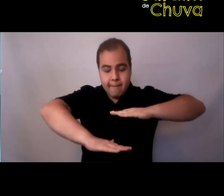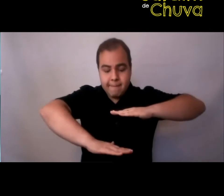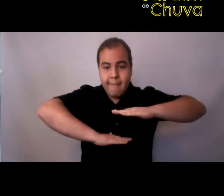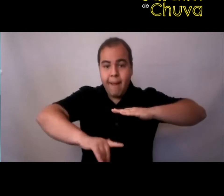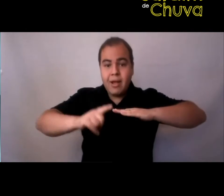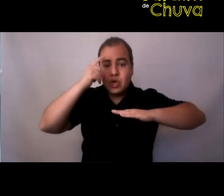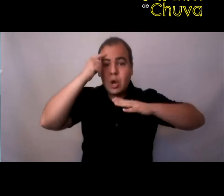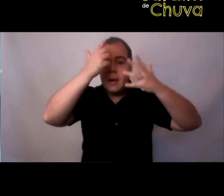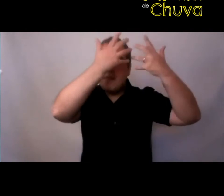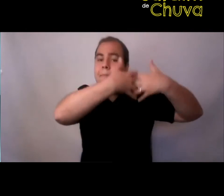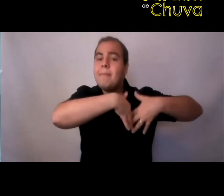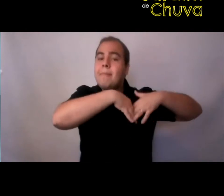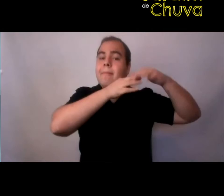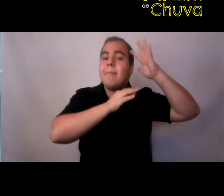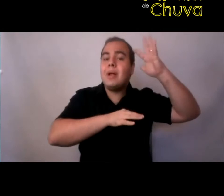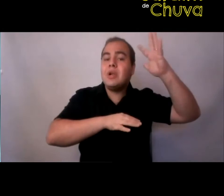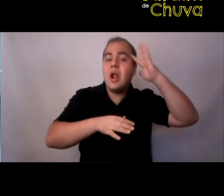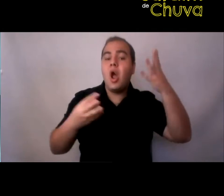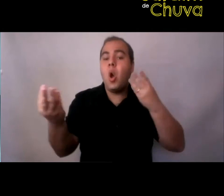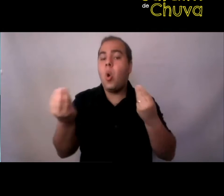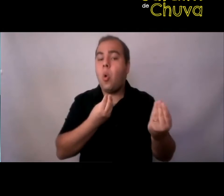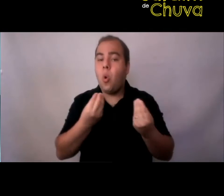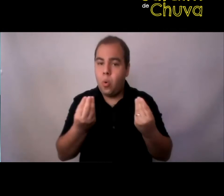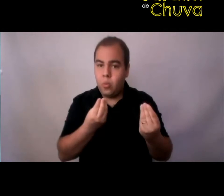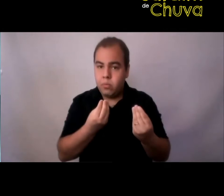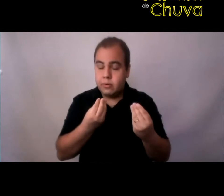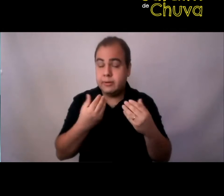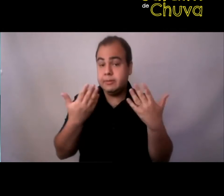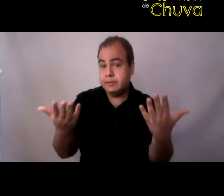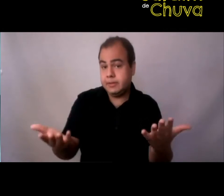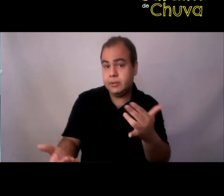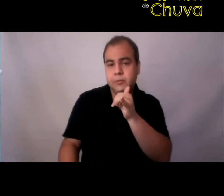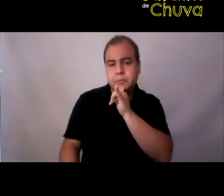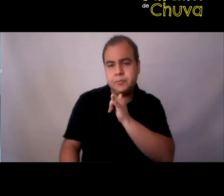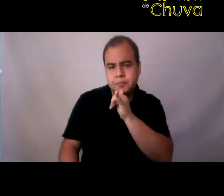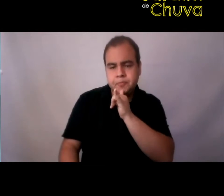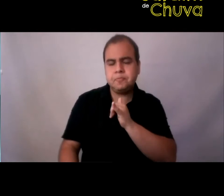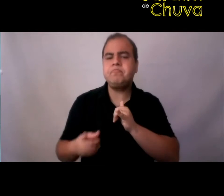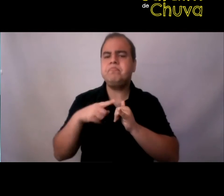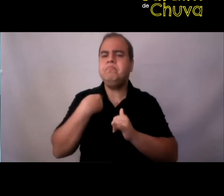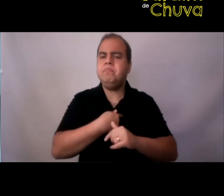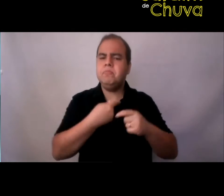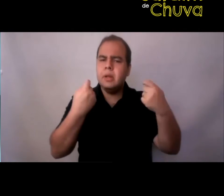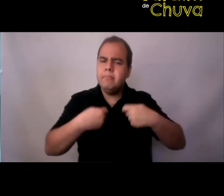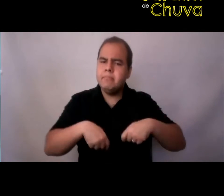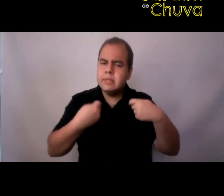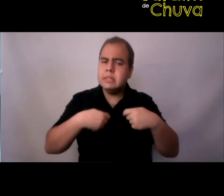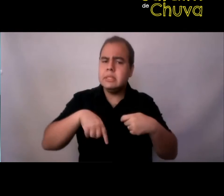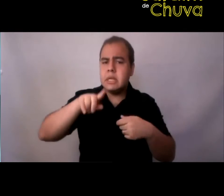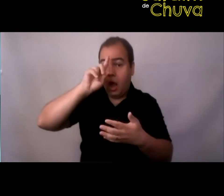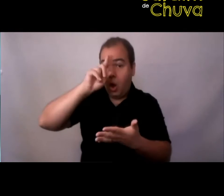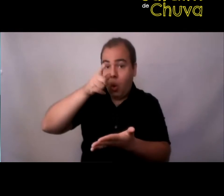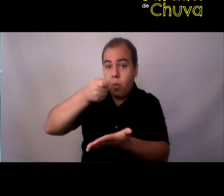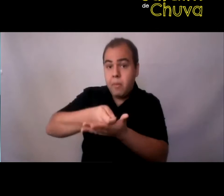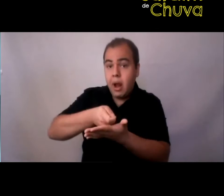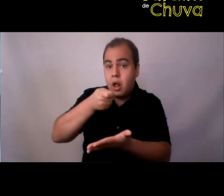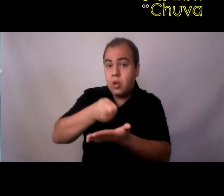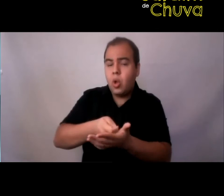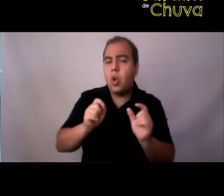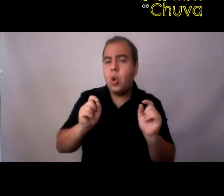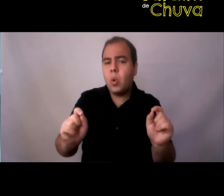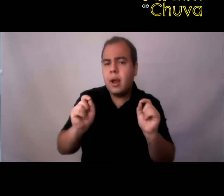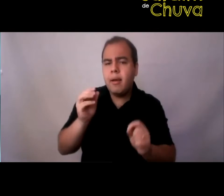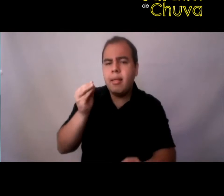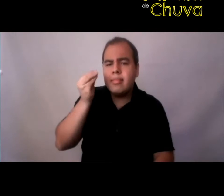implantar a solução. Tá? Então, a gente precisa obrigatoriamente fazer um teste